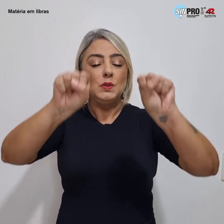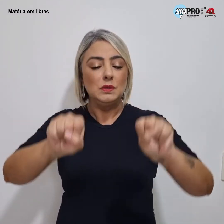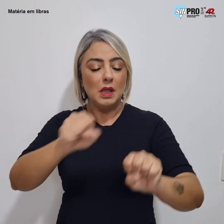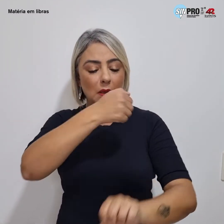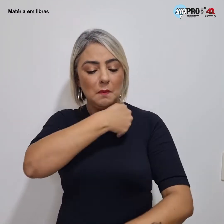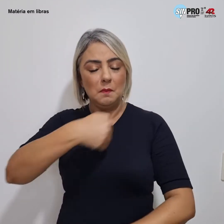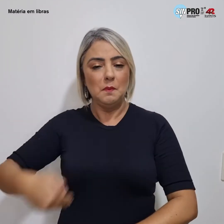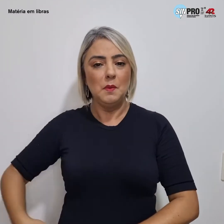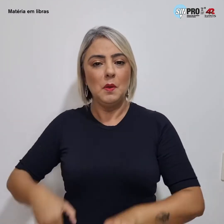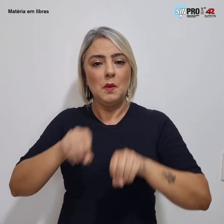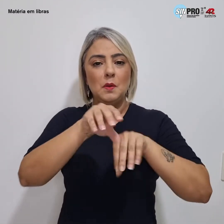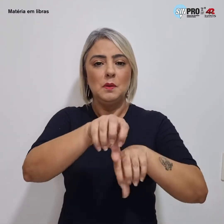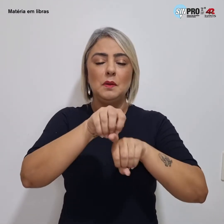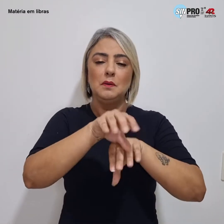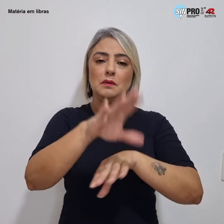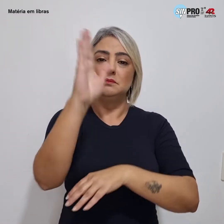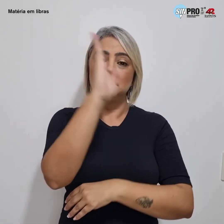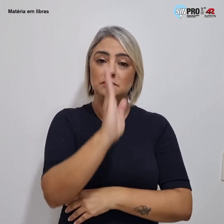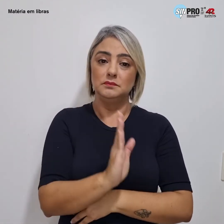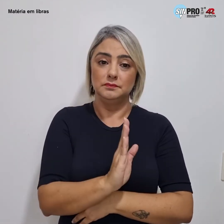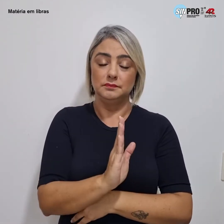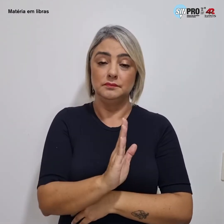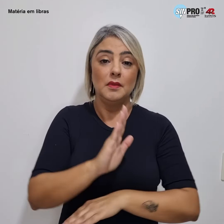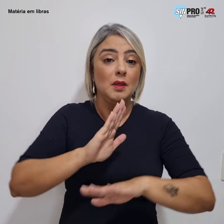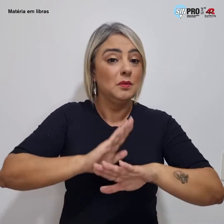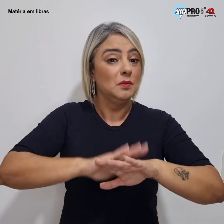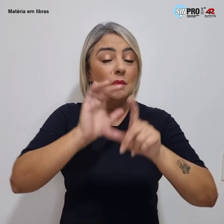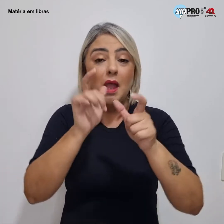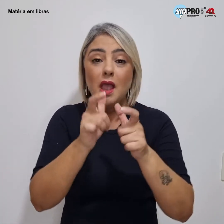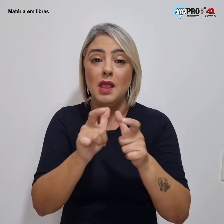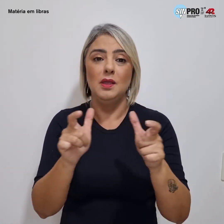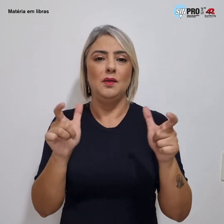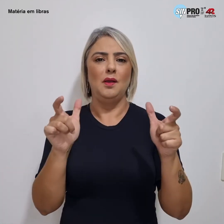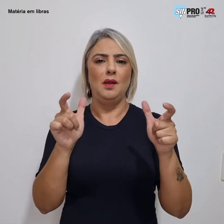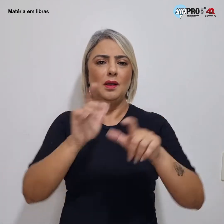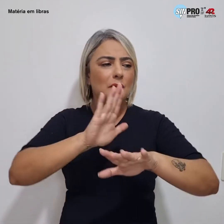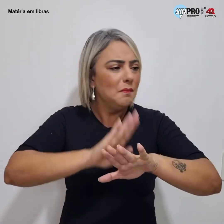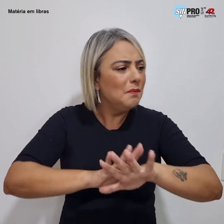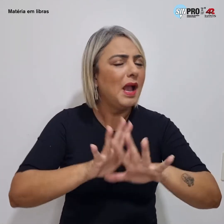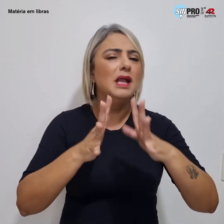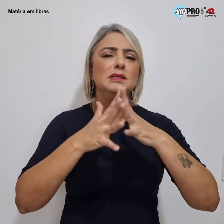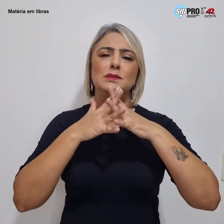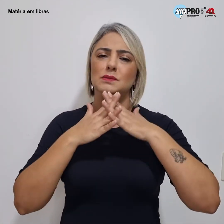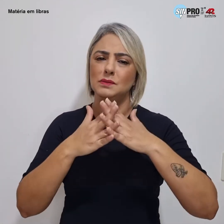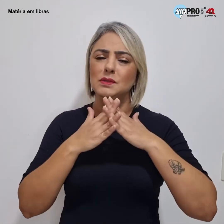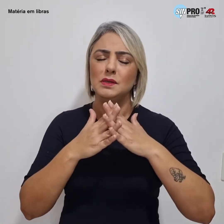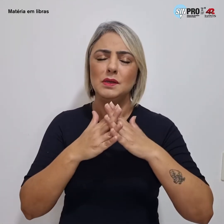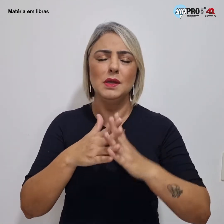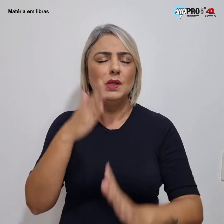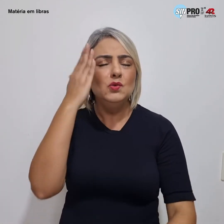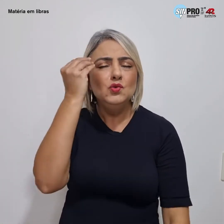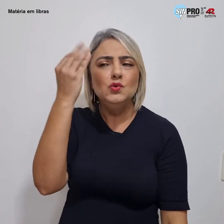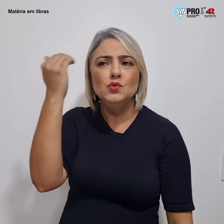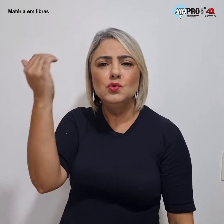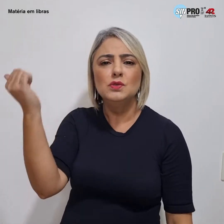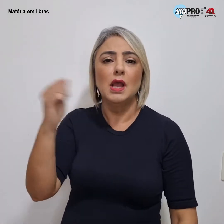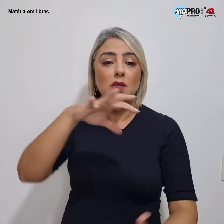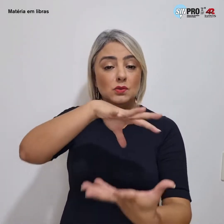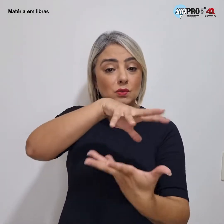sistema público de educação brasileiro, um dos maiores, mais complexos e bem-sucedidos do